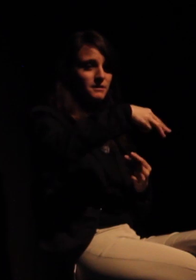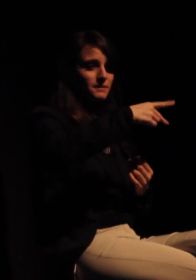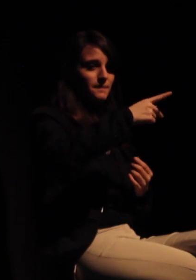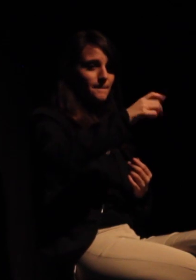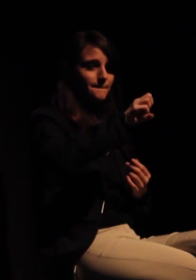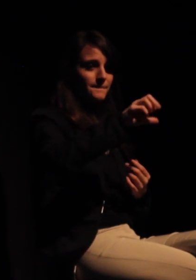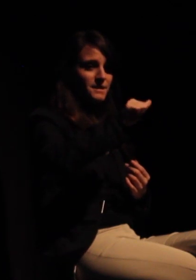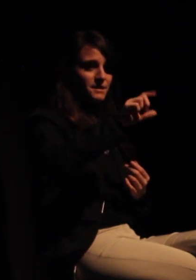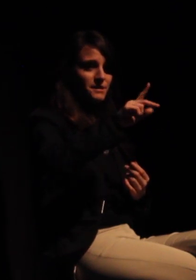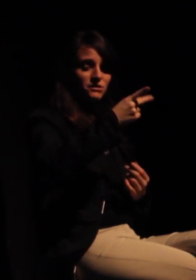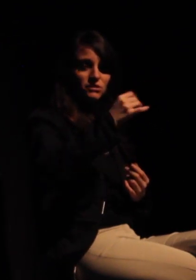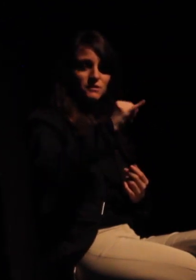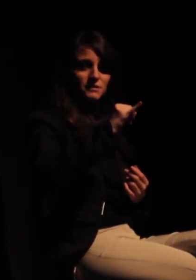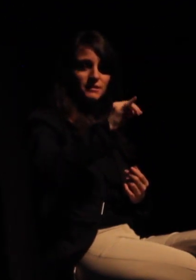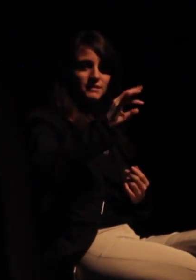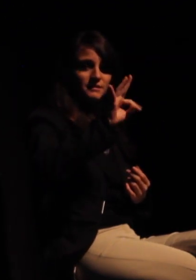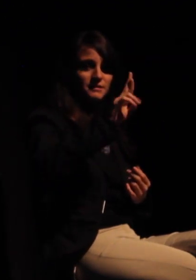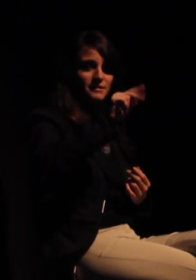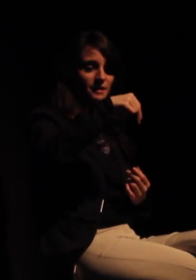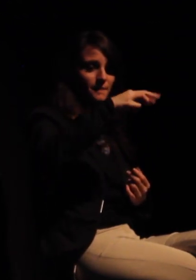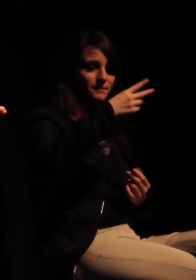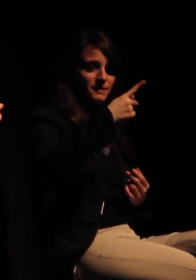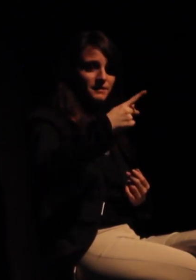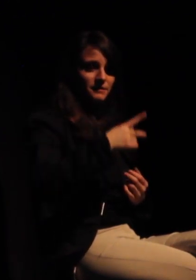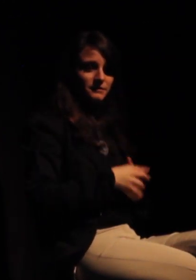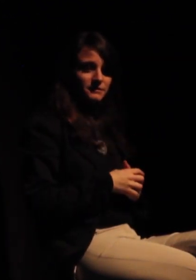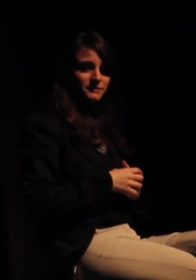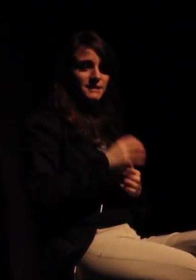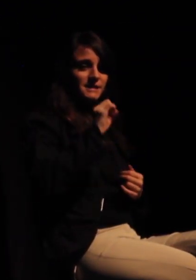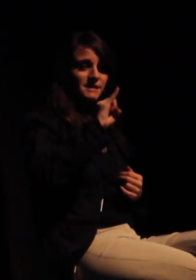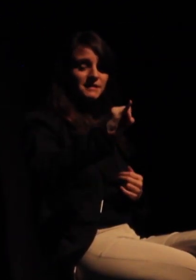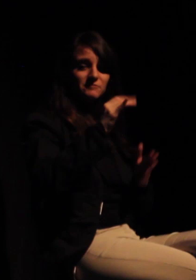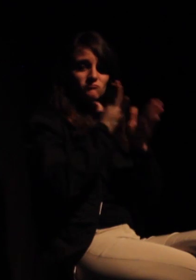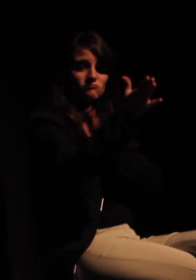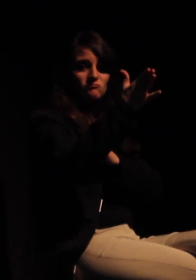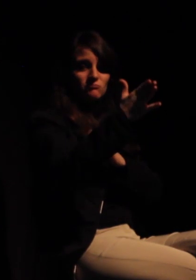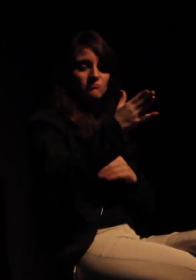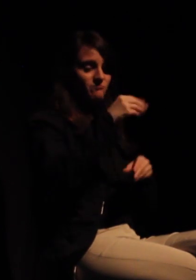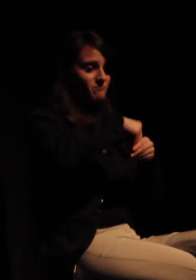Trump. Eu quero ver o que Bolsonaro vai fazer se o Trump for